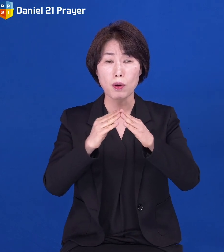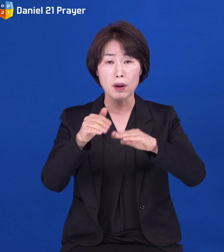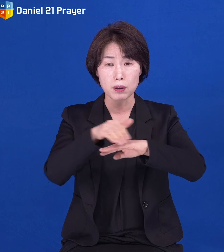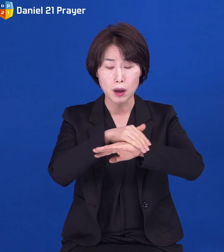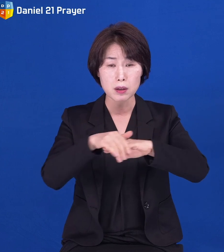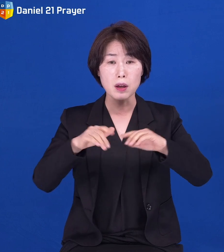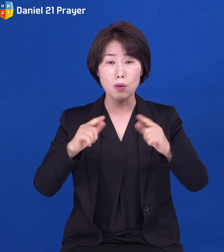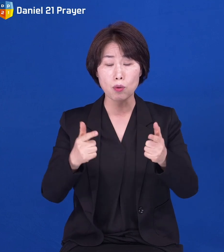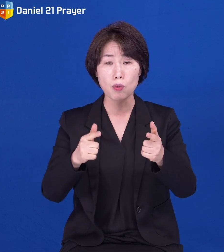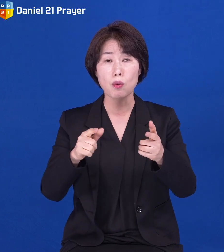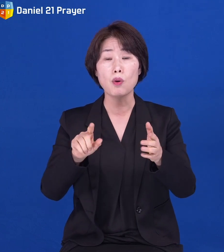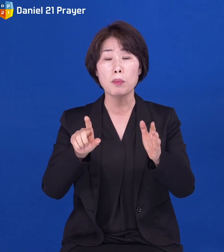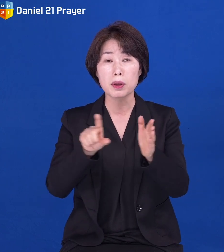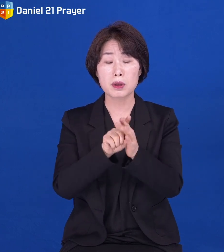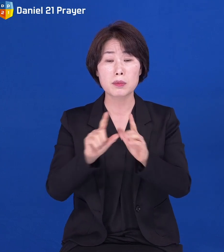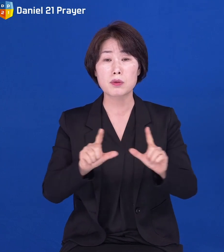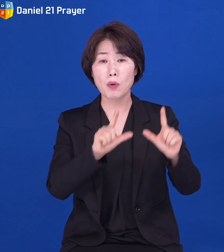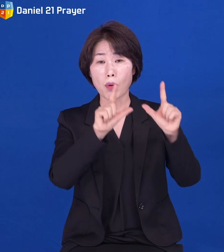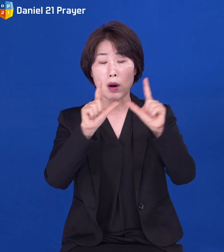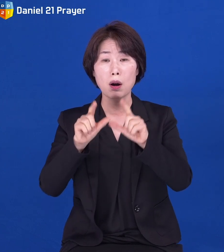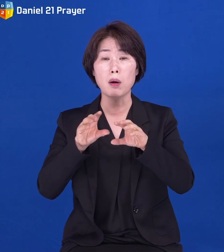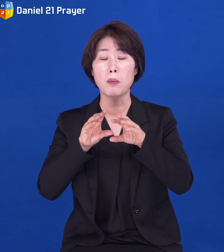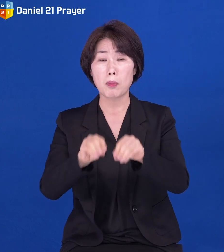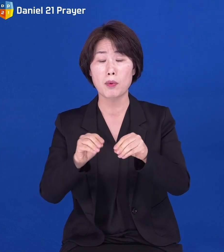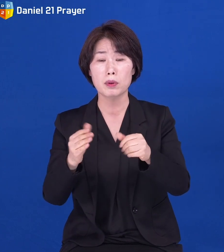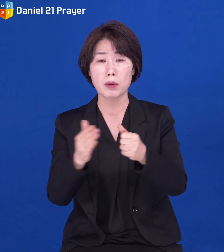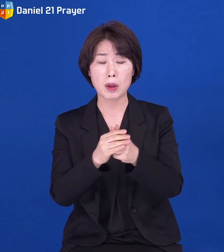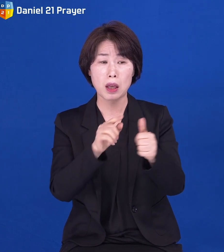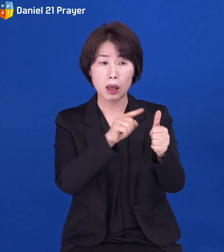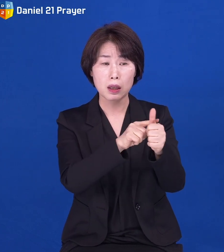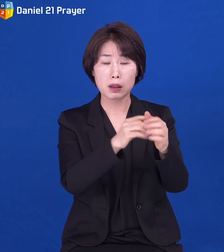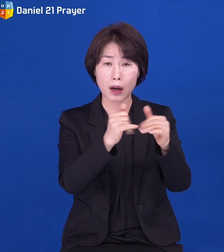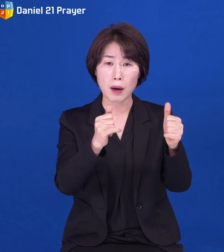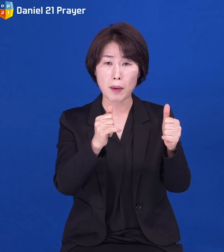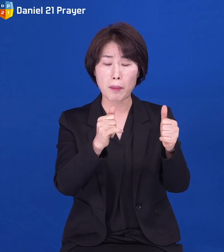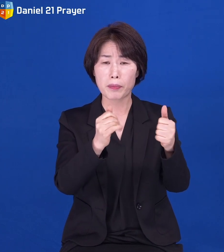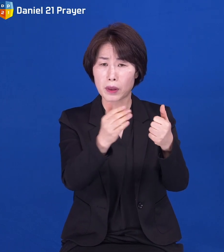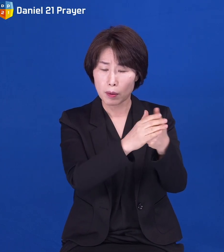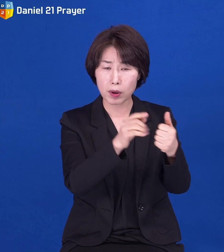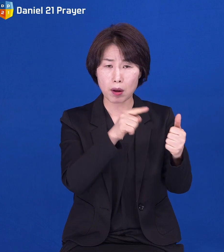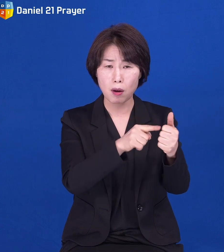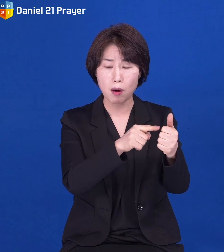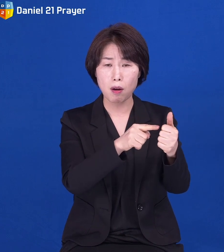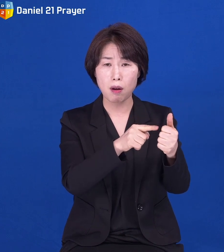됐고, 그리고 모든 게 다 그분 탓이라고 생각을 했고, 그리고 또 저희 집이 계속 가세가